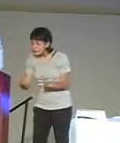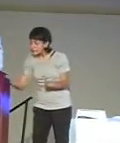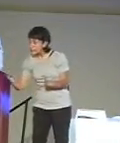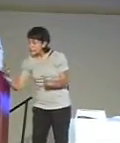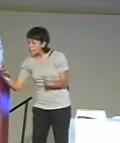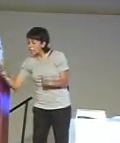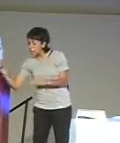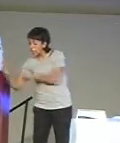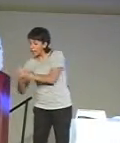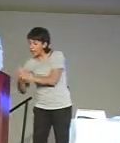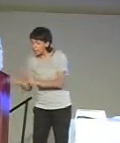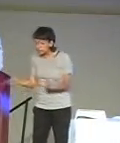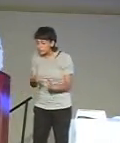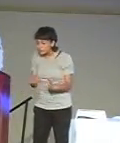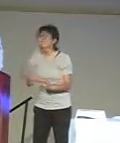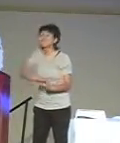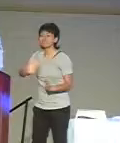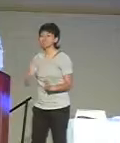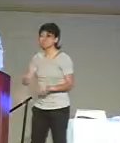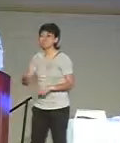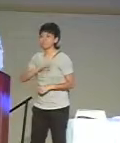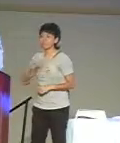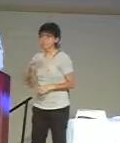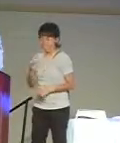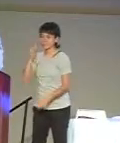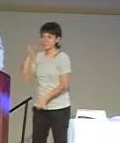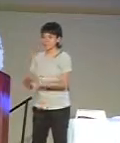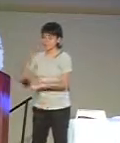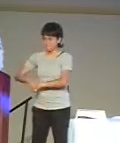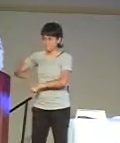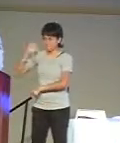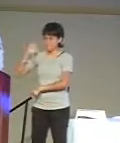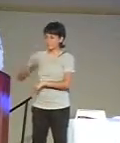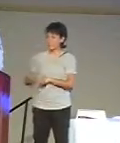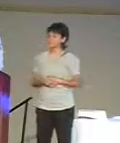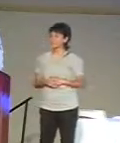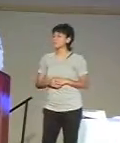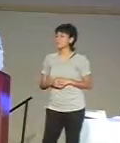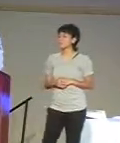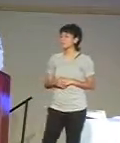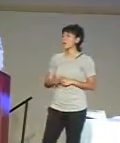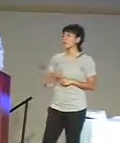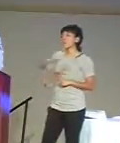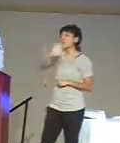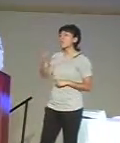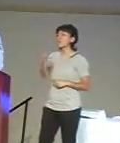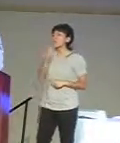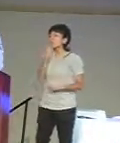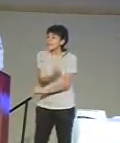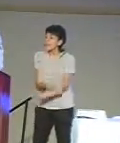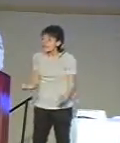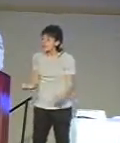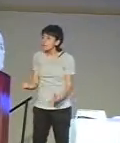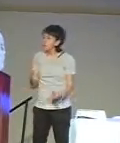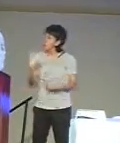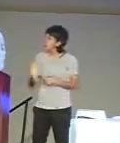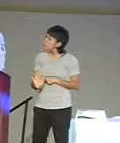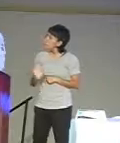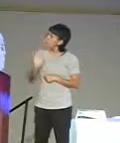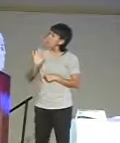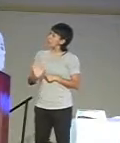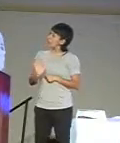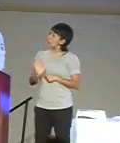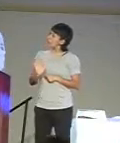Es decir, la mortalidad infantil está cada vez teniendo una